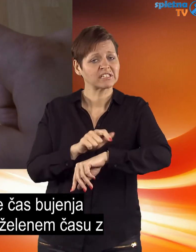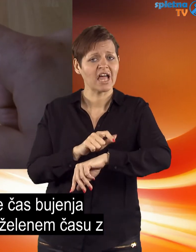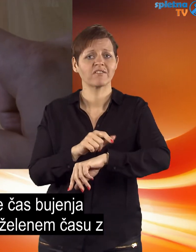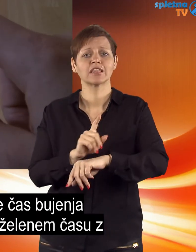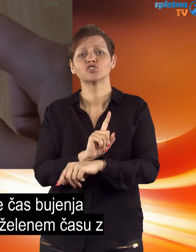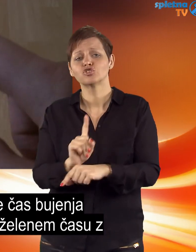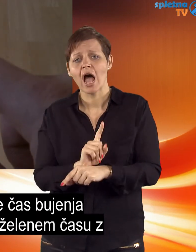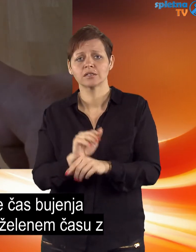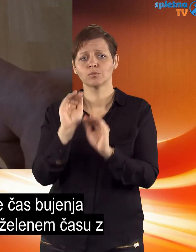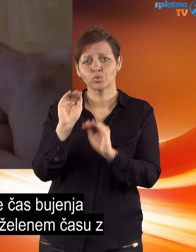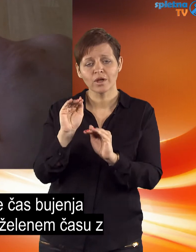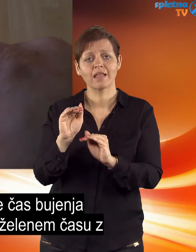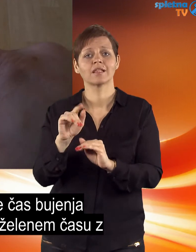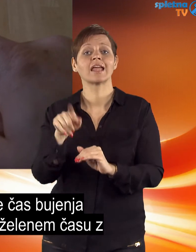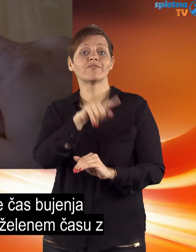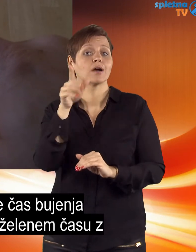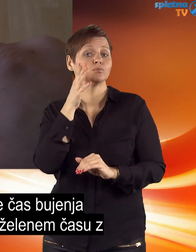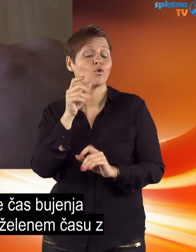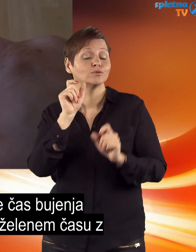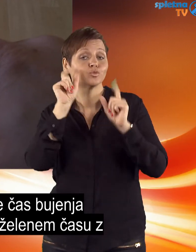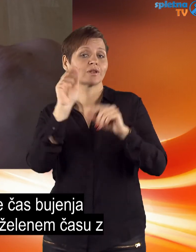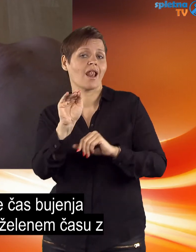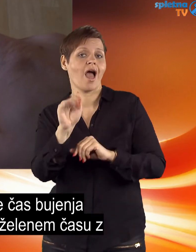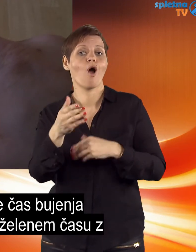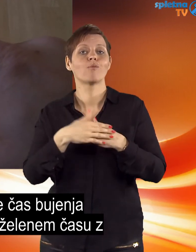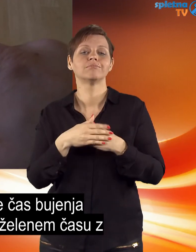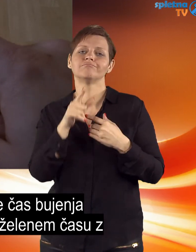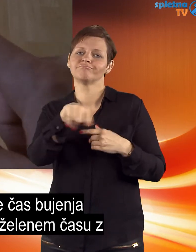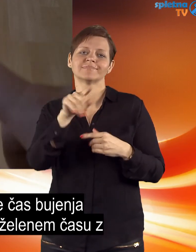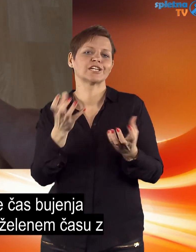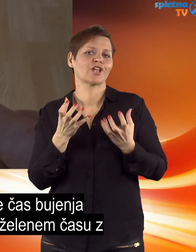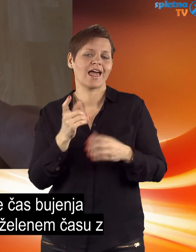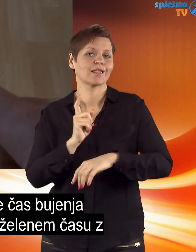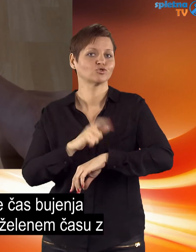bujenja in vas bo zbudila ob želenem času z vibriranjem in zvokom ali pa brez tega.